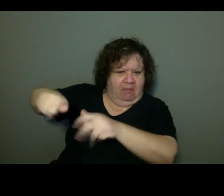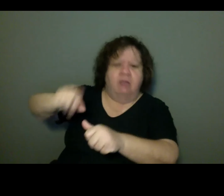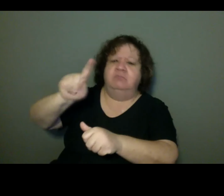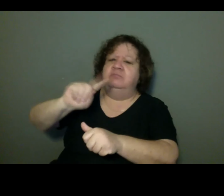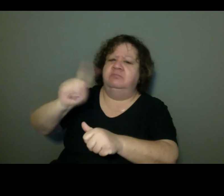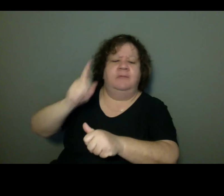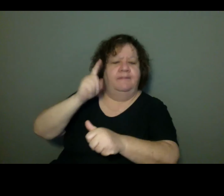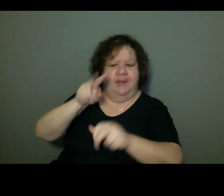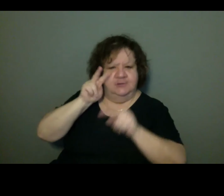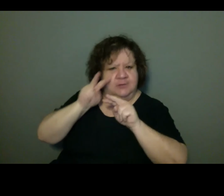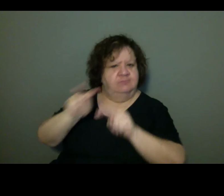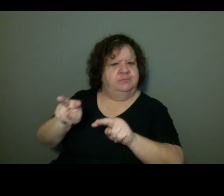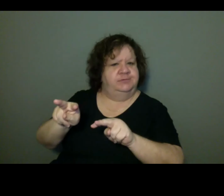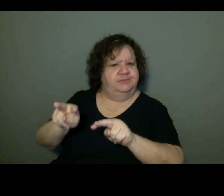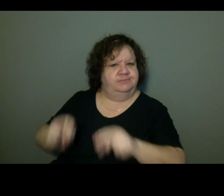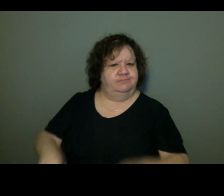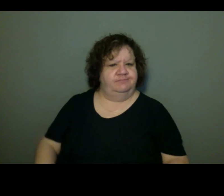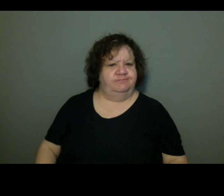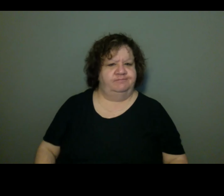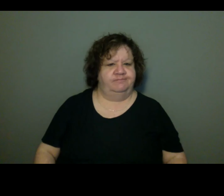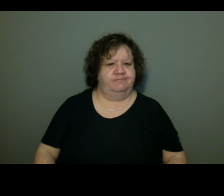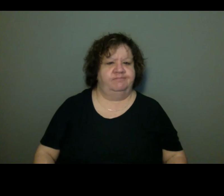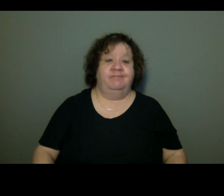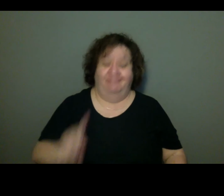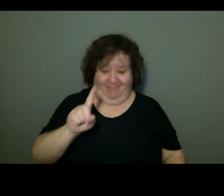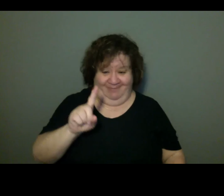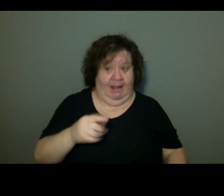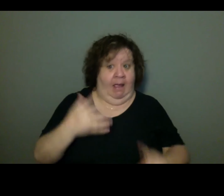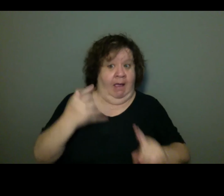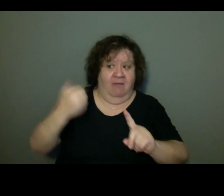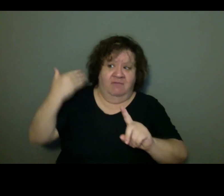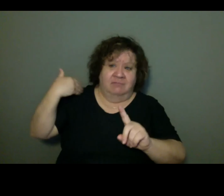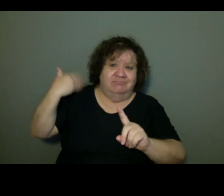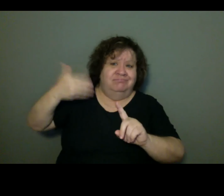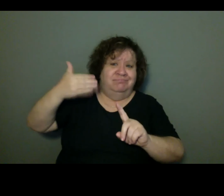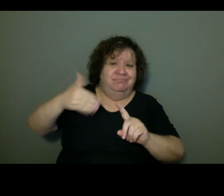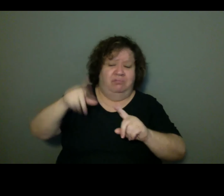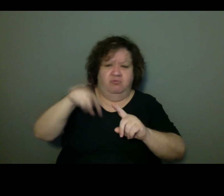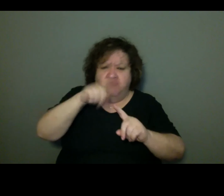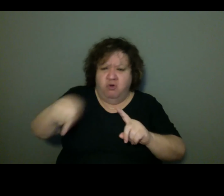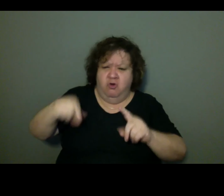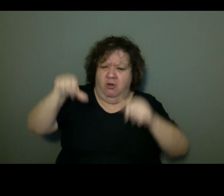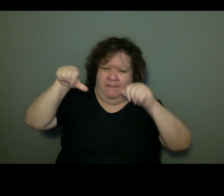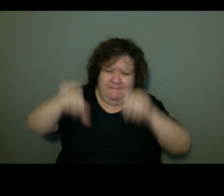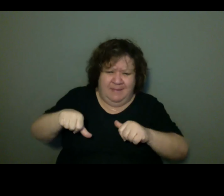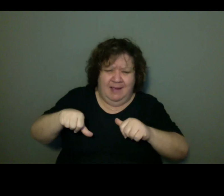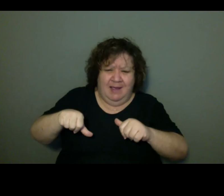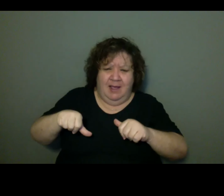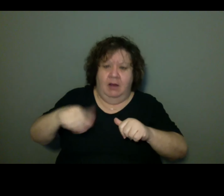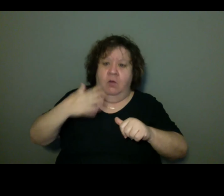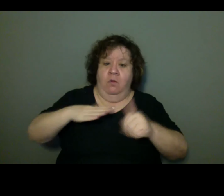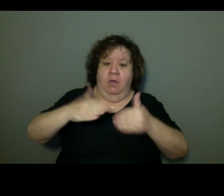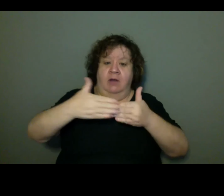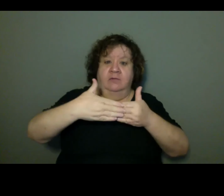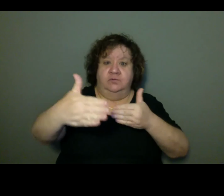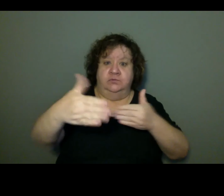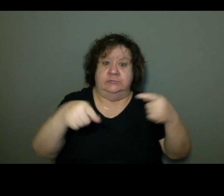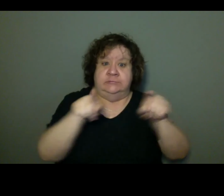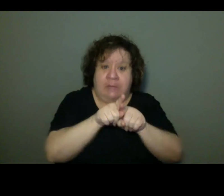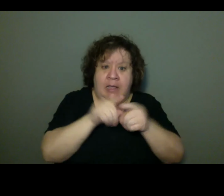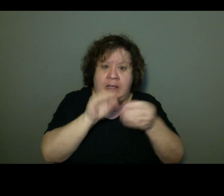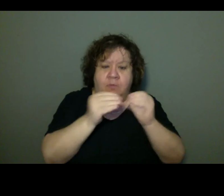asegurarse de que no se repitan los errores del pasado en el futuro. También la